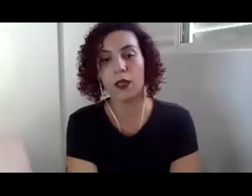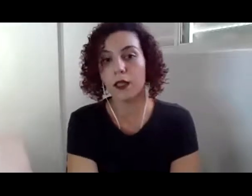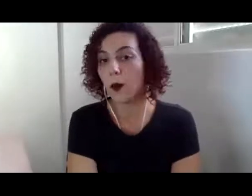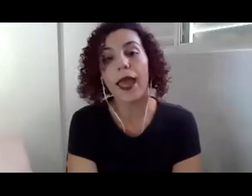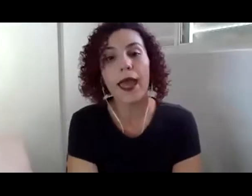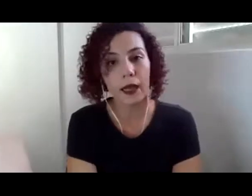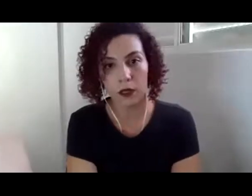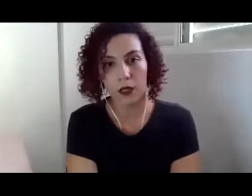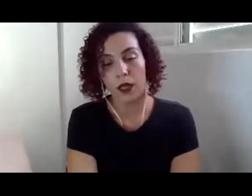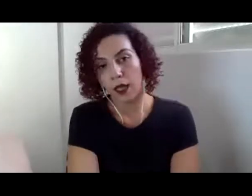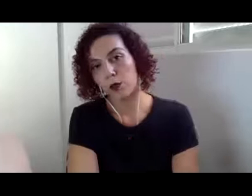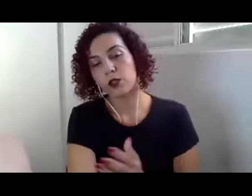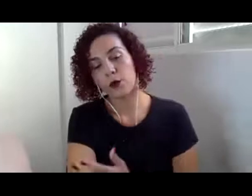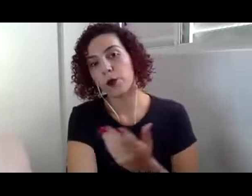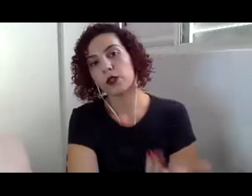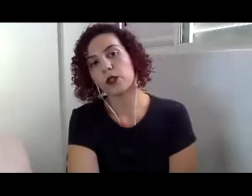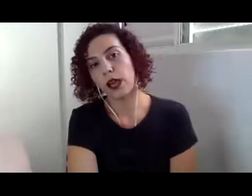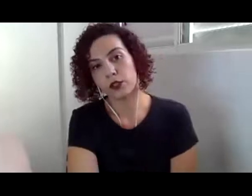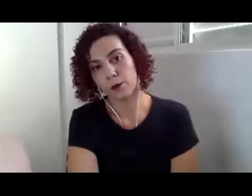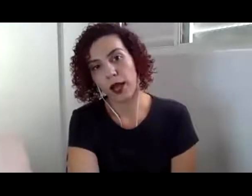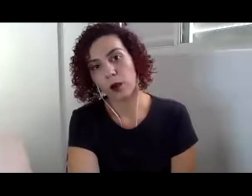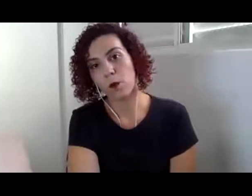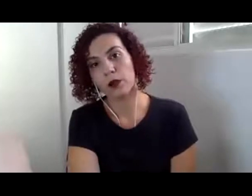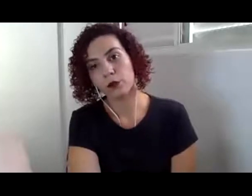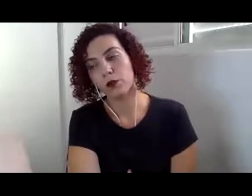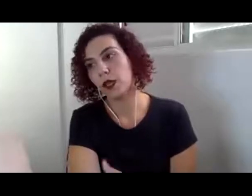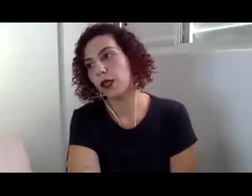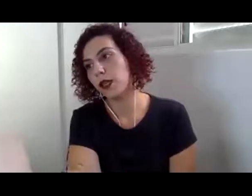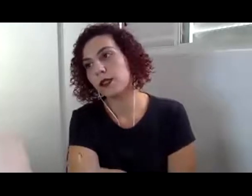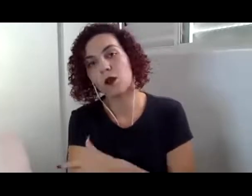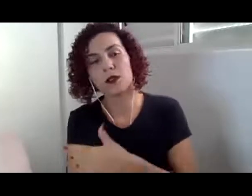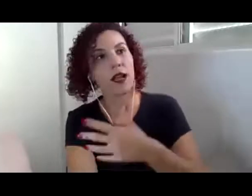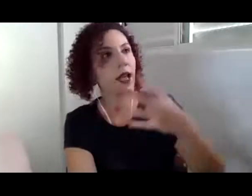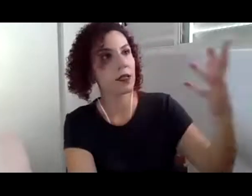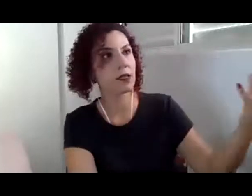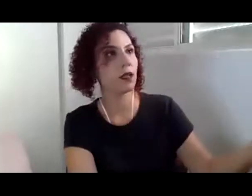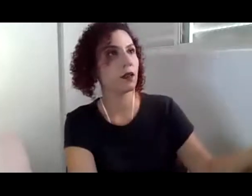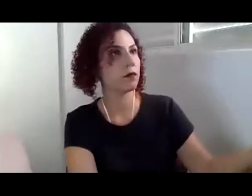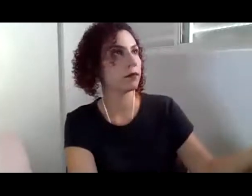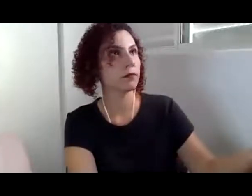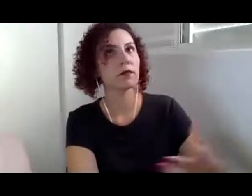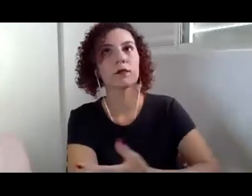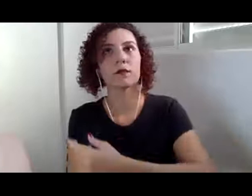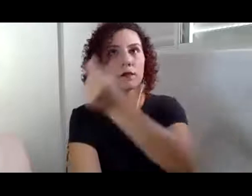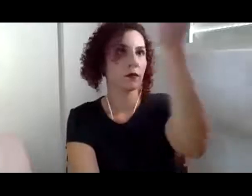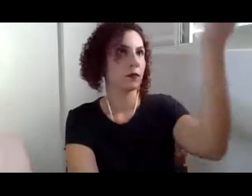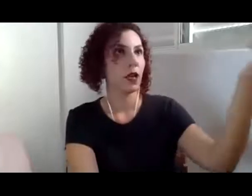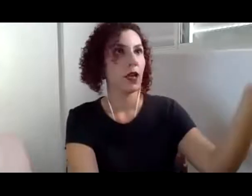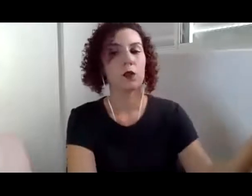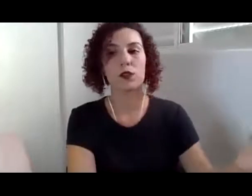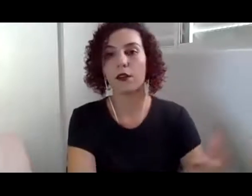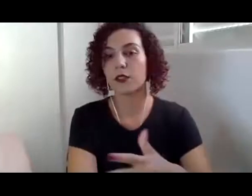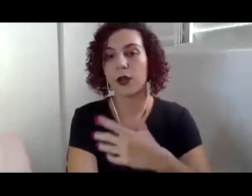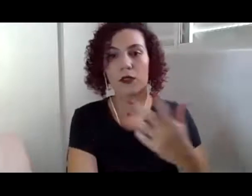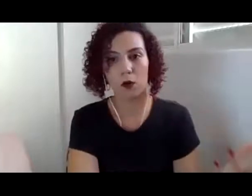né? Não é regra. Eu tive a oportunidade de trabalhar com um aluno que lia Senhor dos Anéis assim,